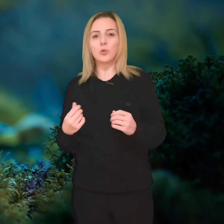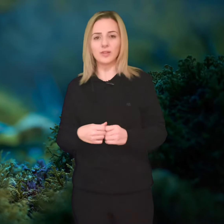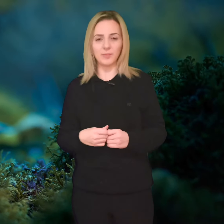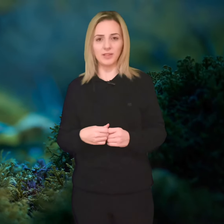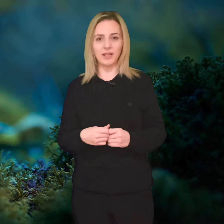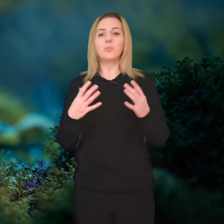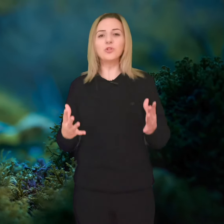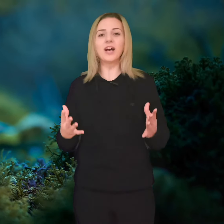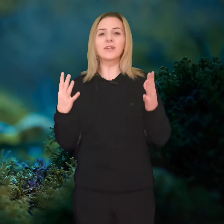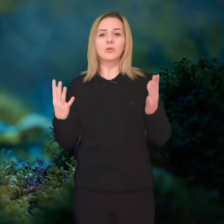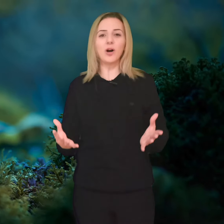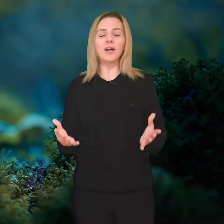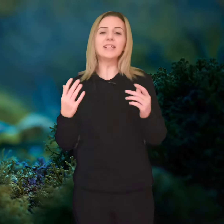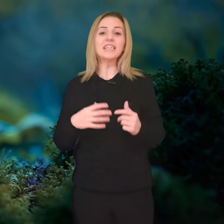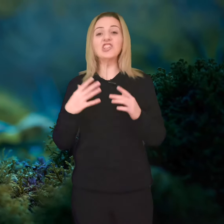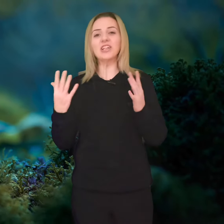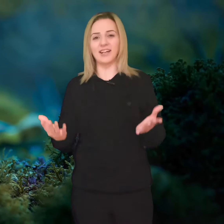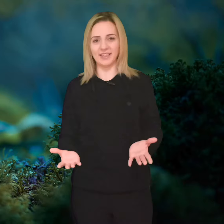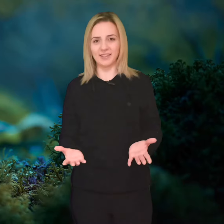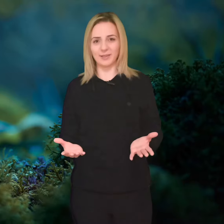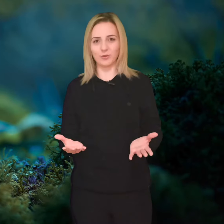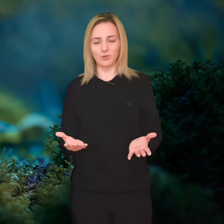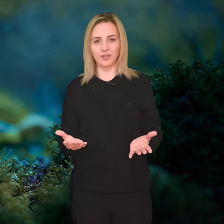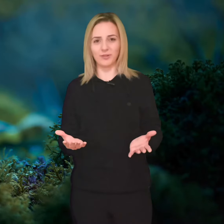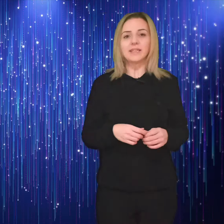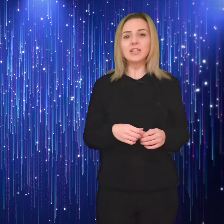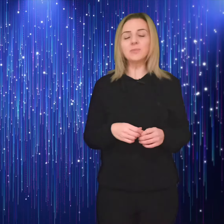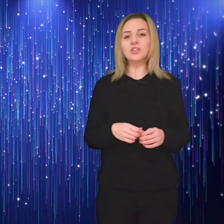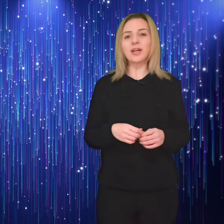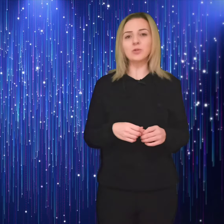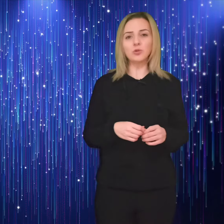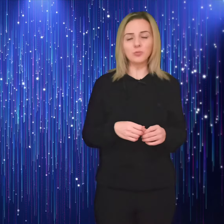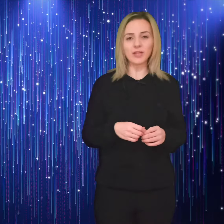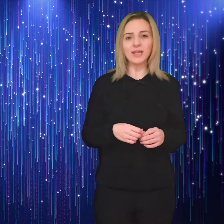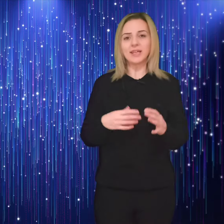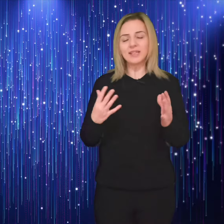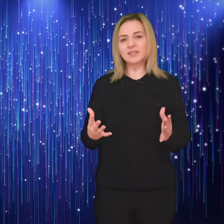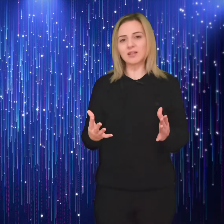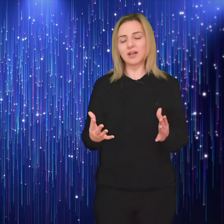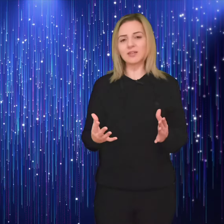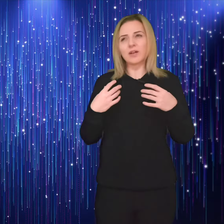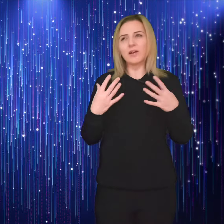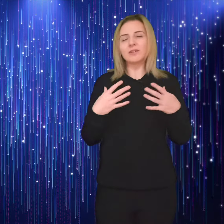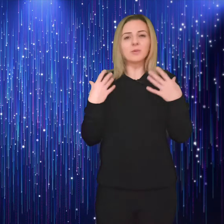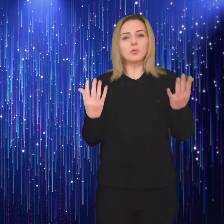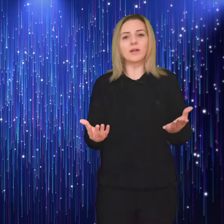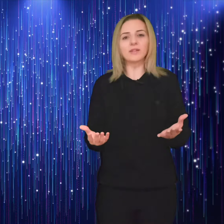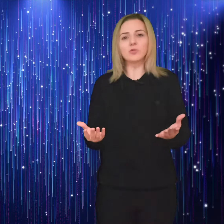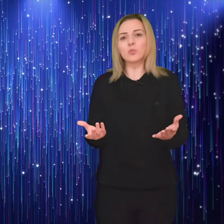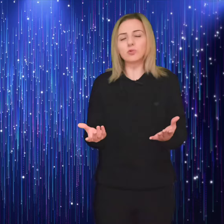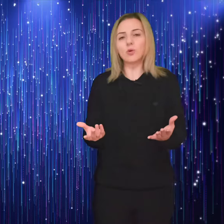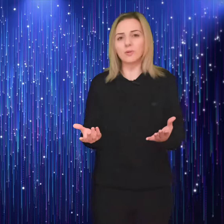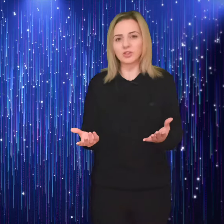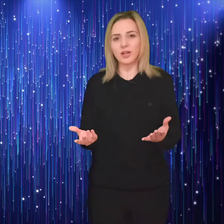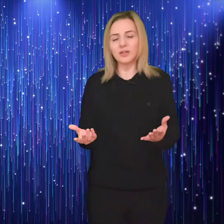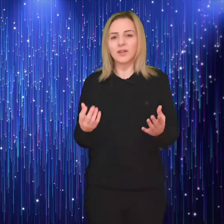kendileri üretebilirler. Bunlar doğal ışık kaynaklarıdır çocuklar. Geçmişten günümüze insanlar karanlıkta bulunmaktan